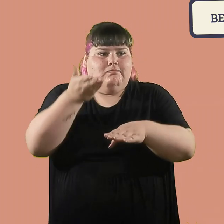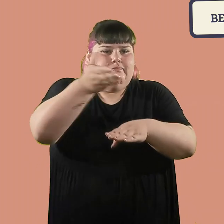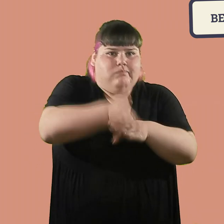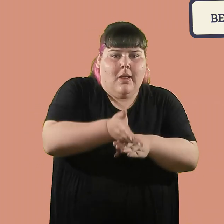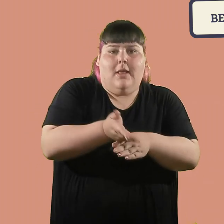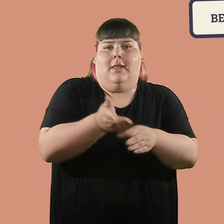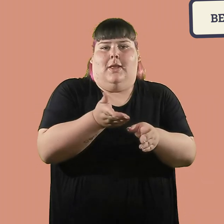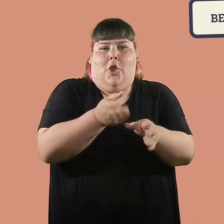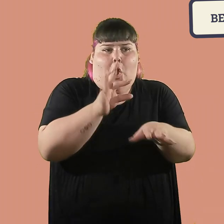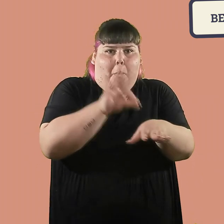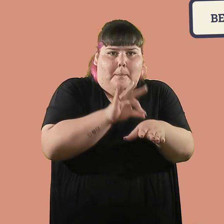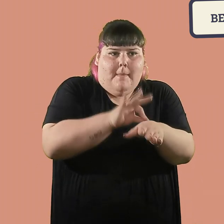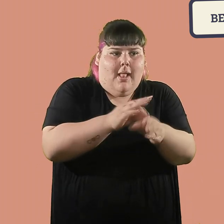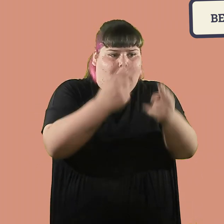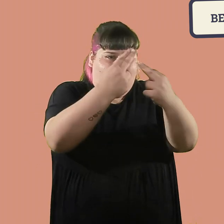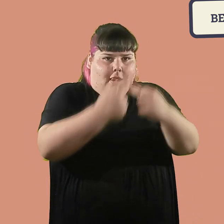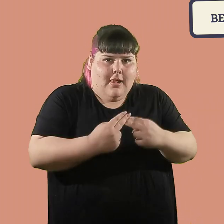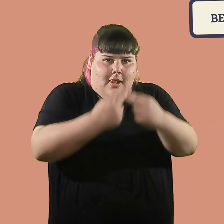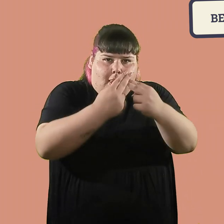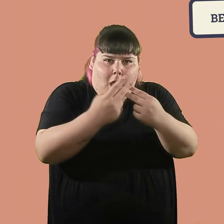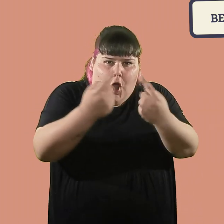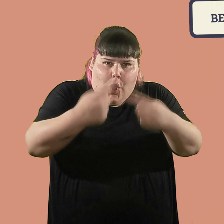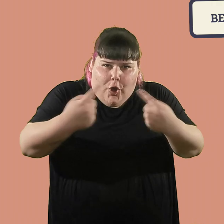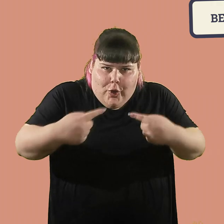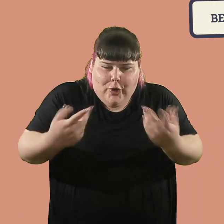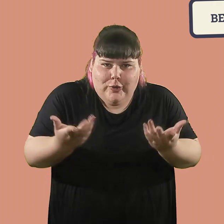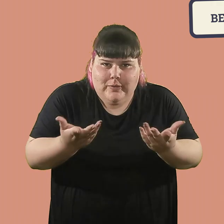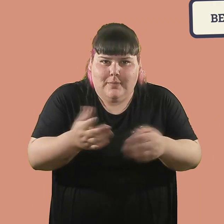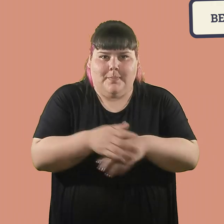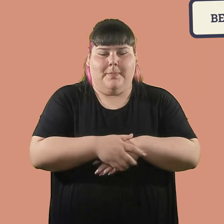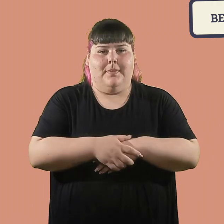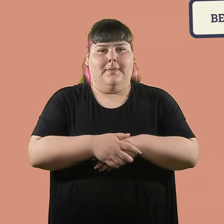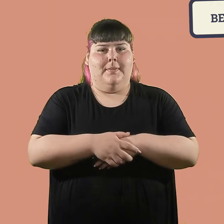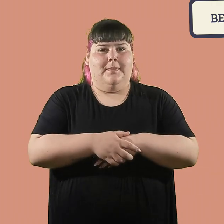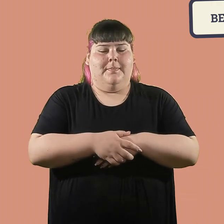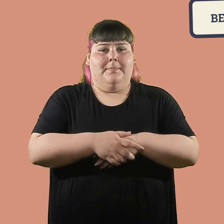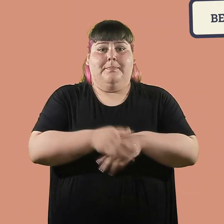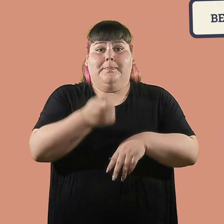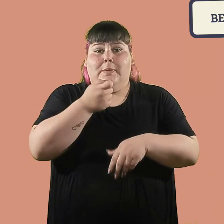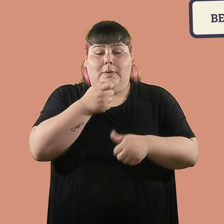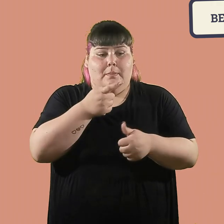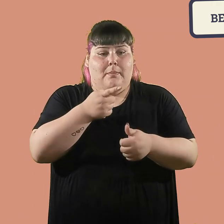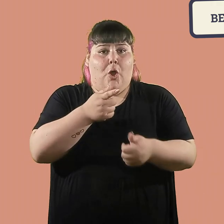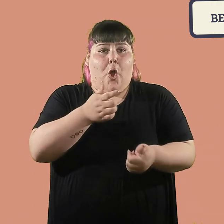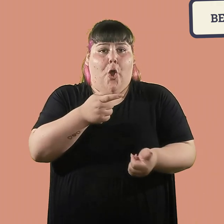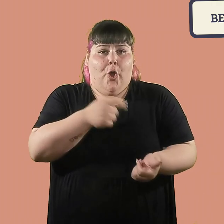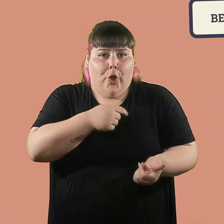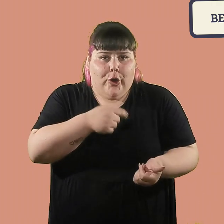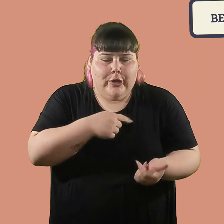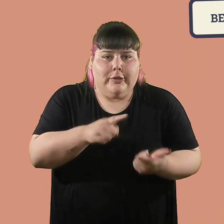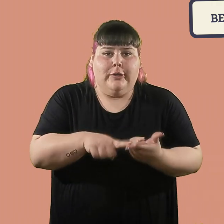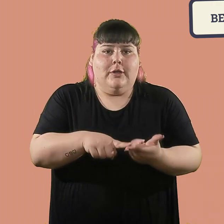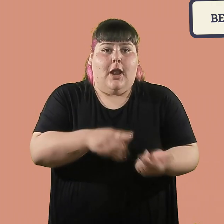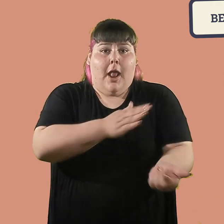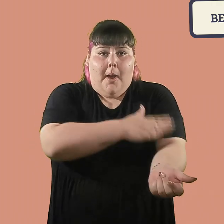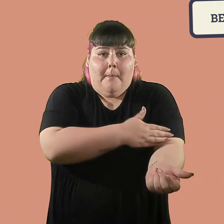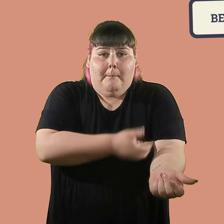revisar algunos signos y factores de riesgo, como el pulso, la presión, los niveles de hemoglobina